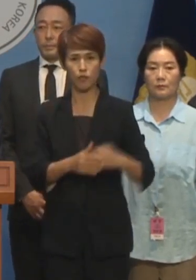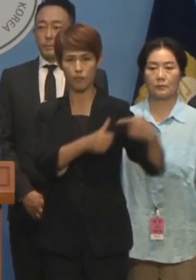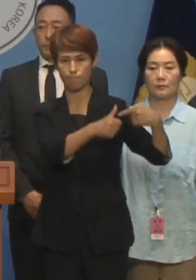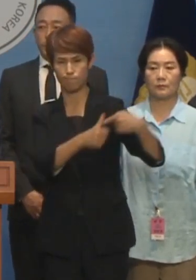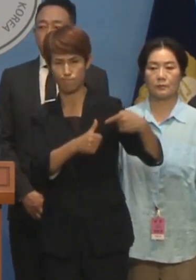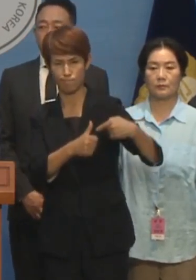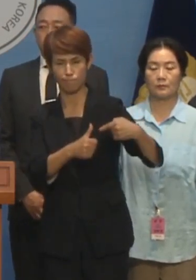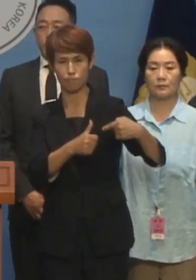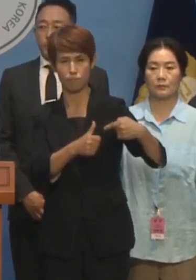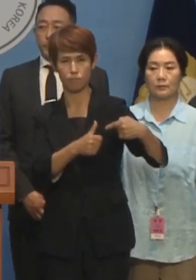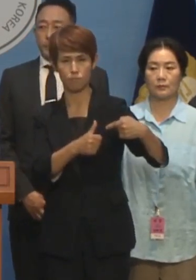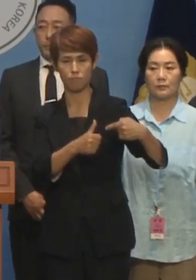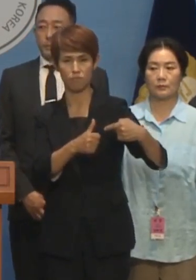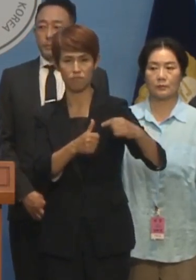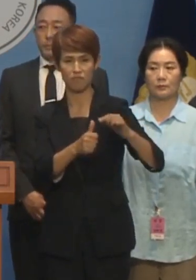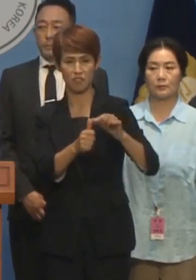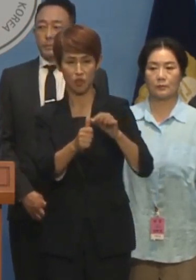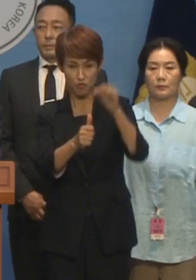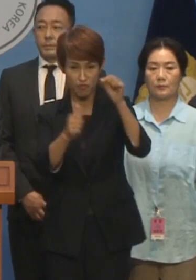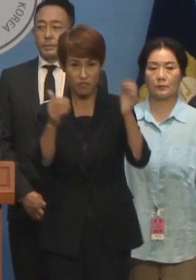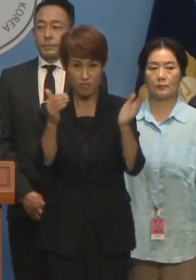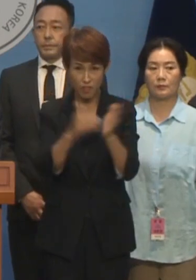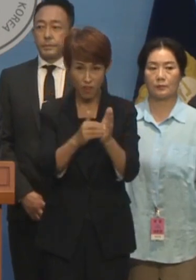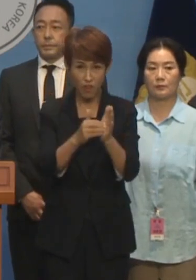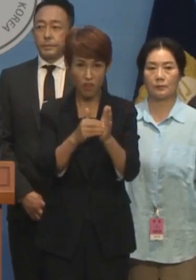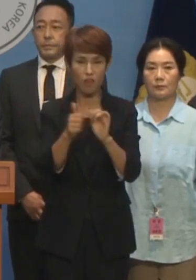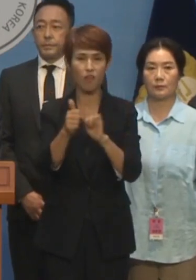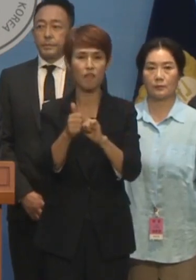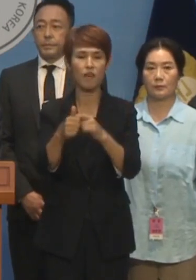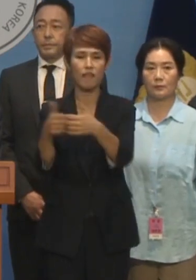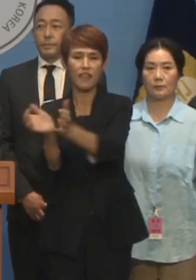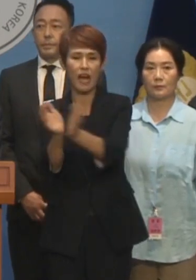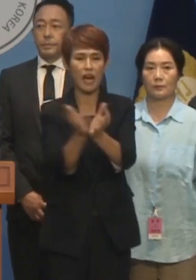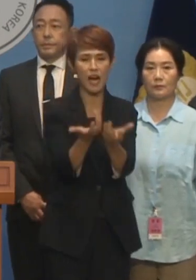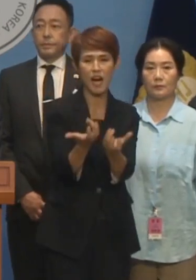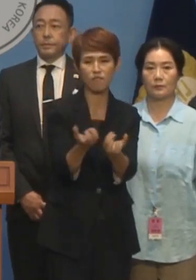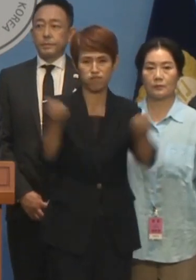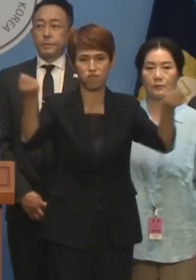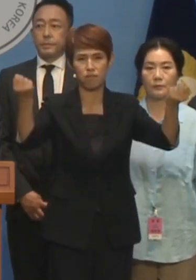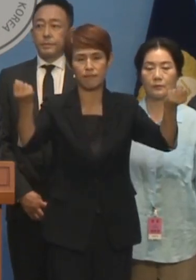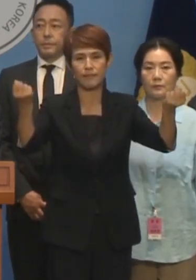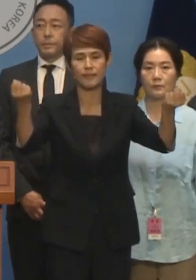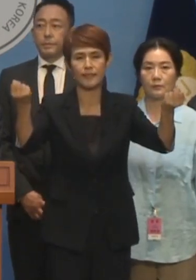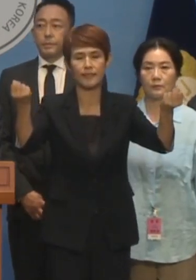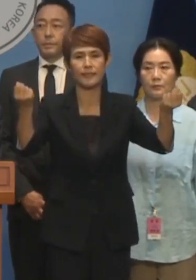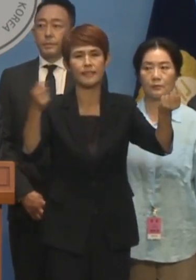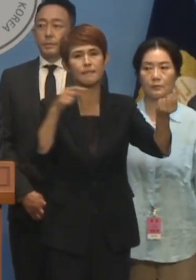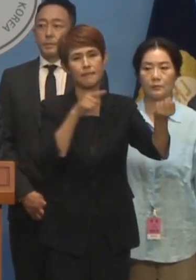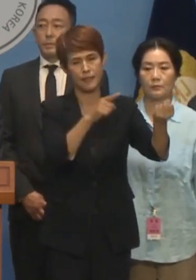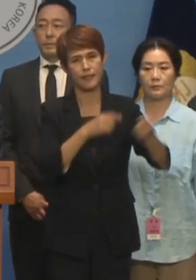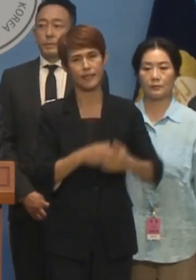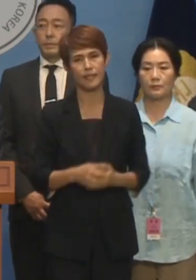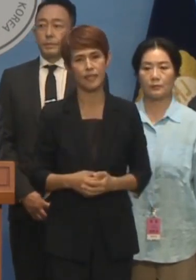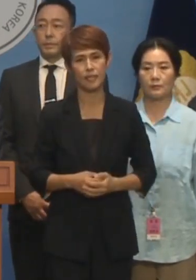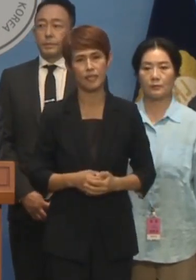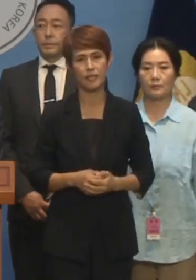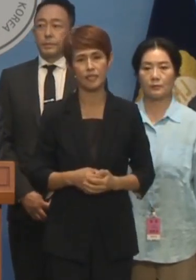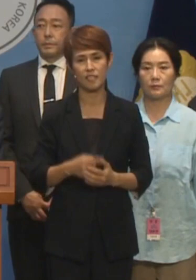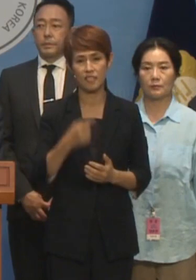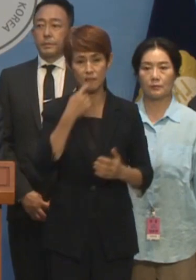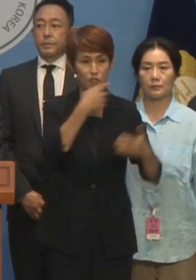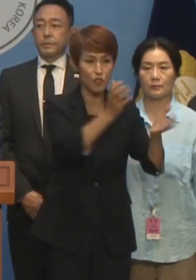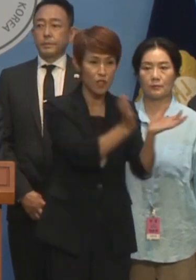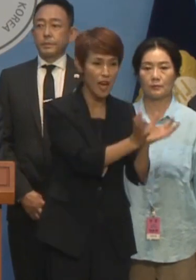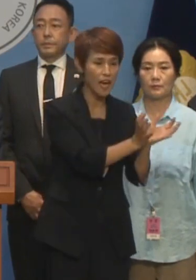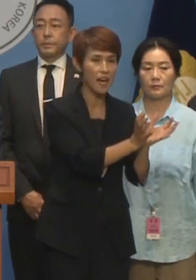개입으로 선출된 당대표가 당을 갈라쳐 분당회까지 이루었고 지금은 민주당과